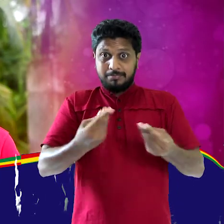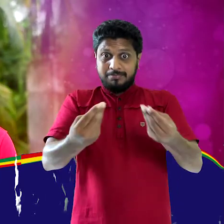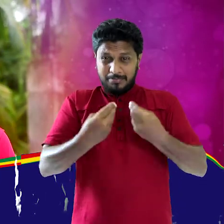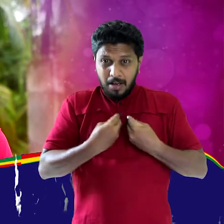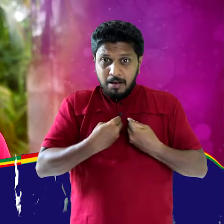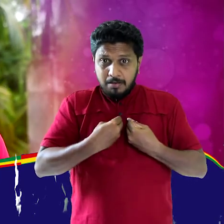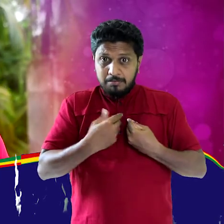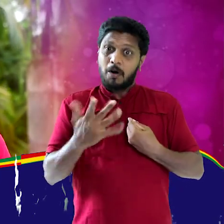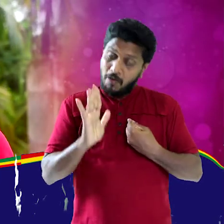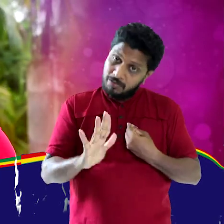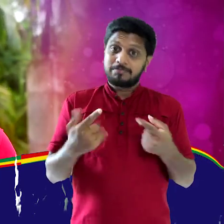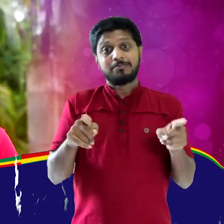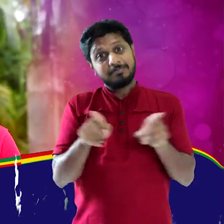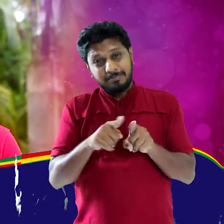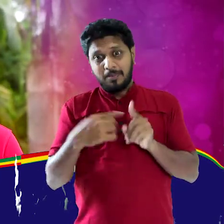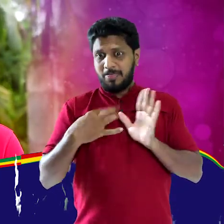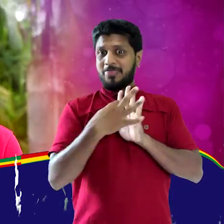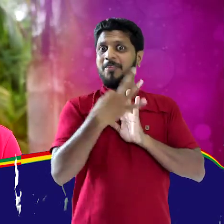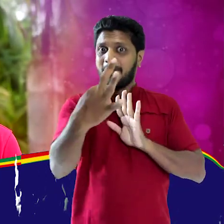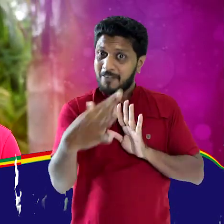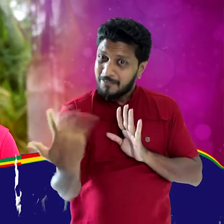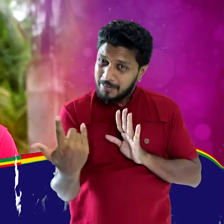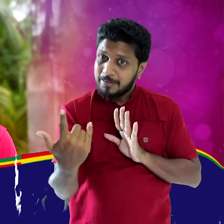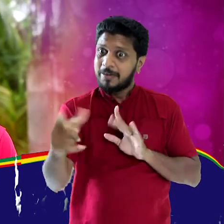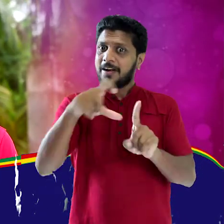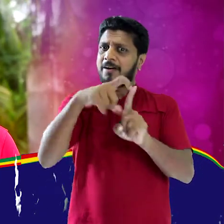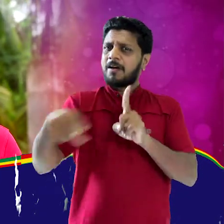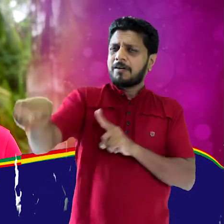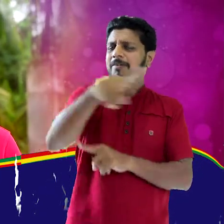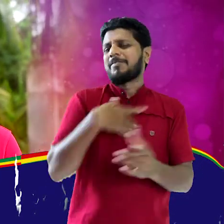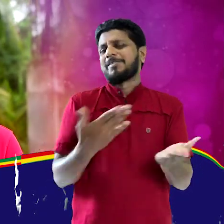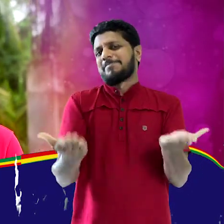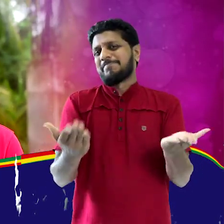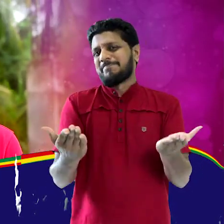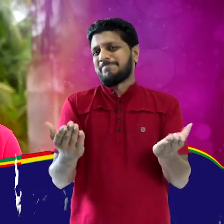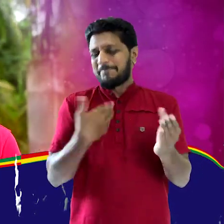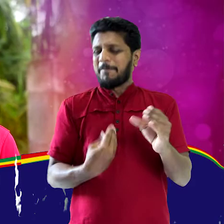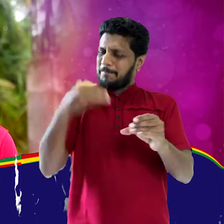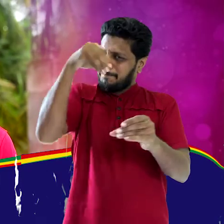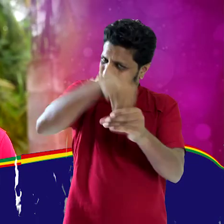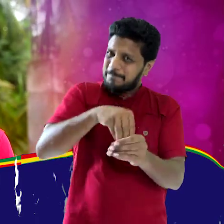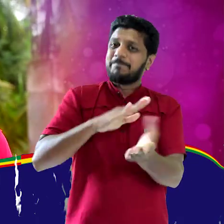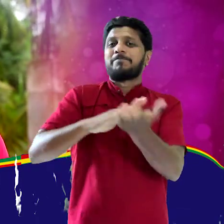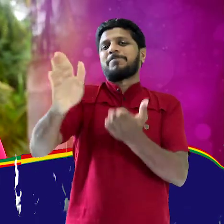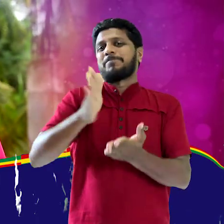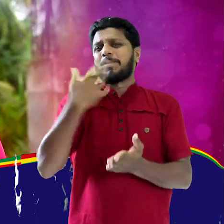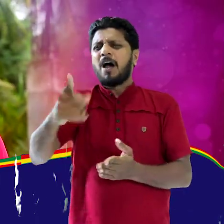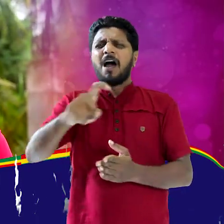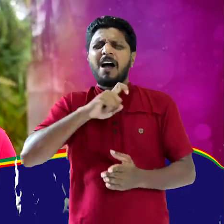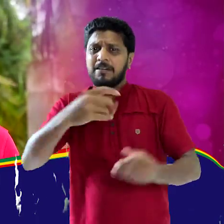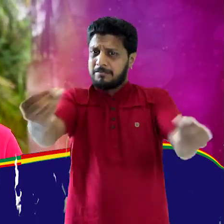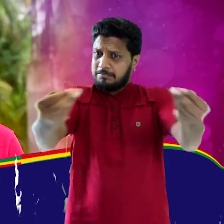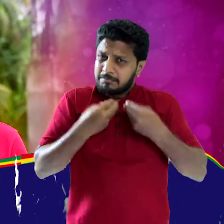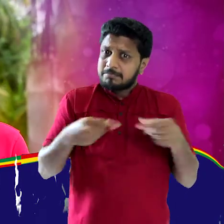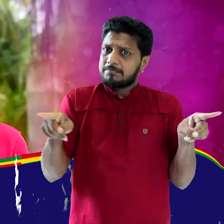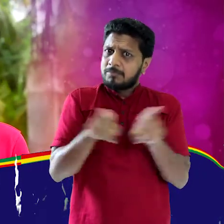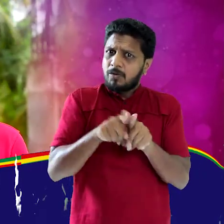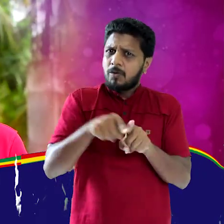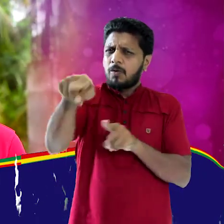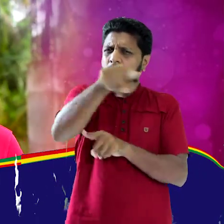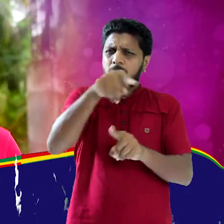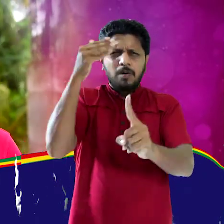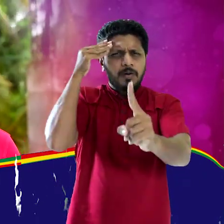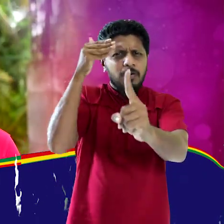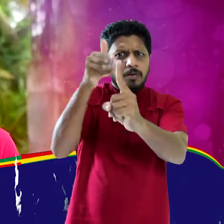ප්‍රජාවෙන් ඉල්ලා සිටිනවා මා ඔබේ නියෝජිතයා බවට පත් වෙන්න පුළුවන්. ඔබේ හඬ නගන නියෝජිතයා බවට පත් වෙන ප්‍රබල ගණ දන්න කෙනෙක්